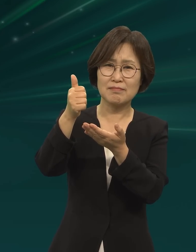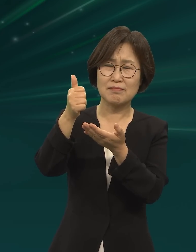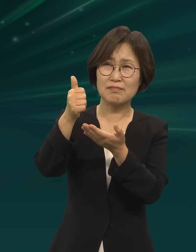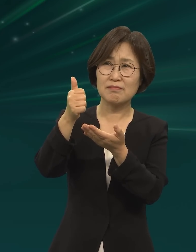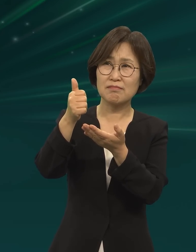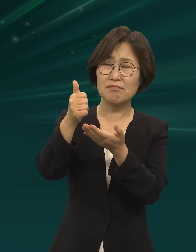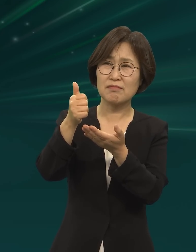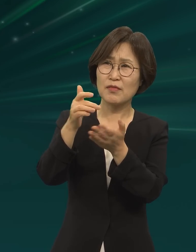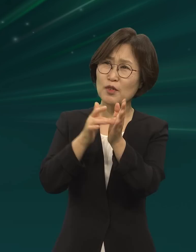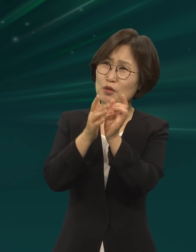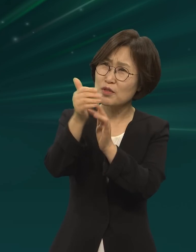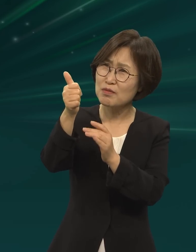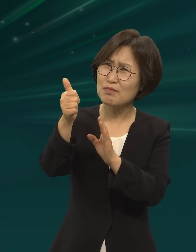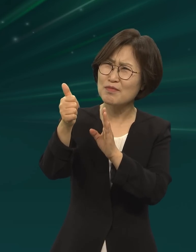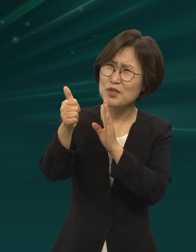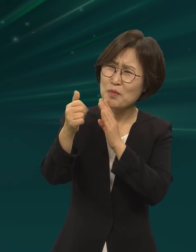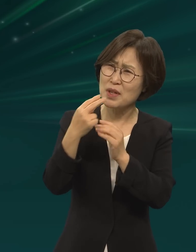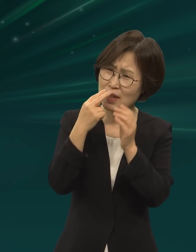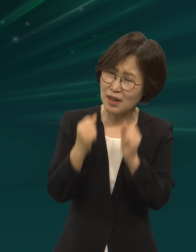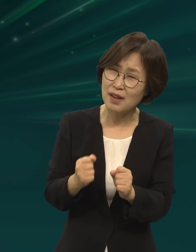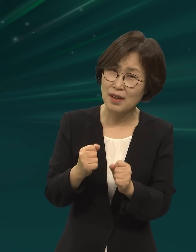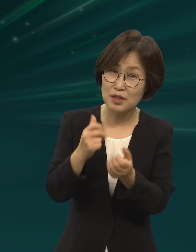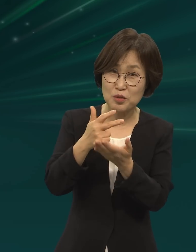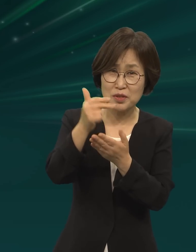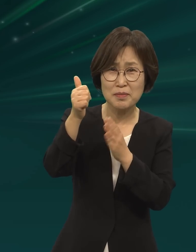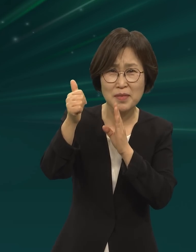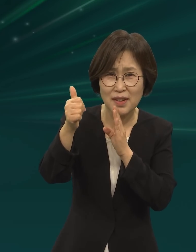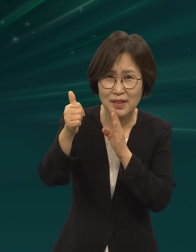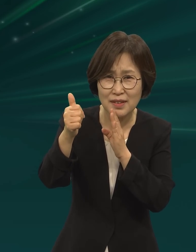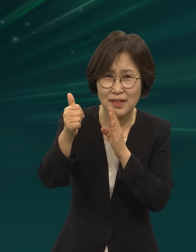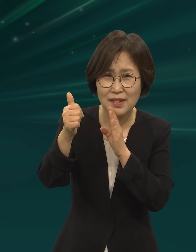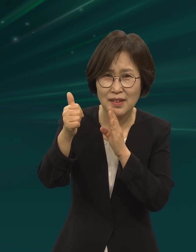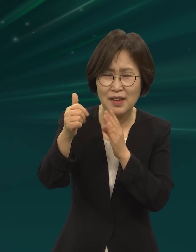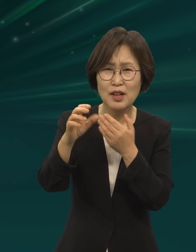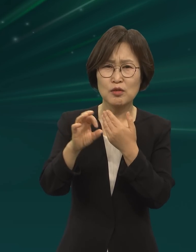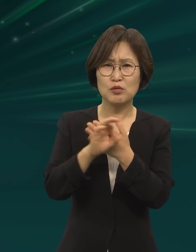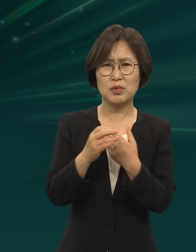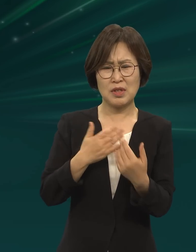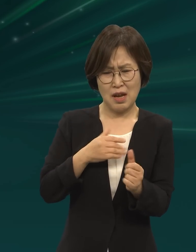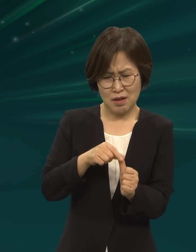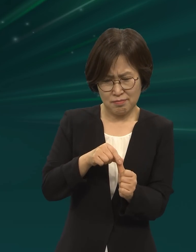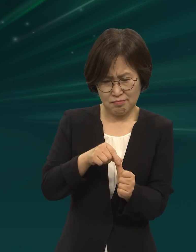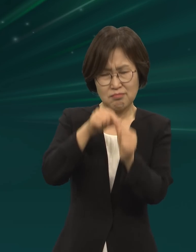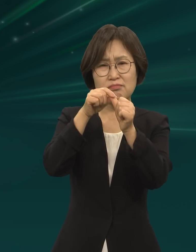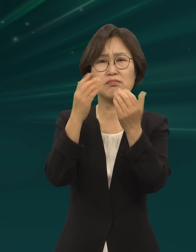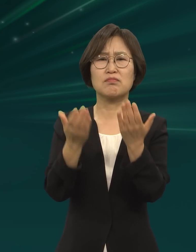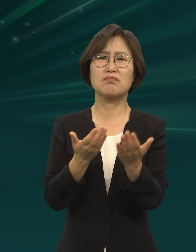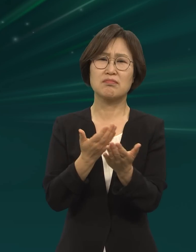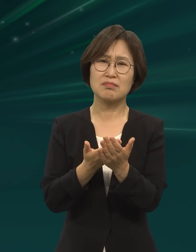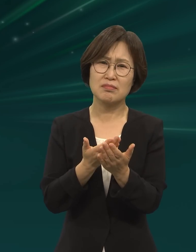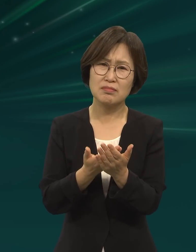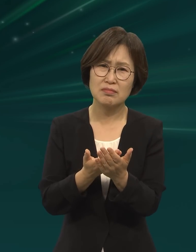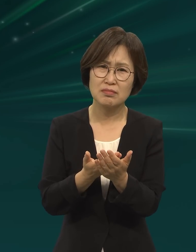당신이 정말 살아계신 주님이 있다면 저를 살려주세요.